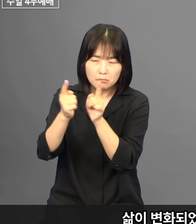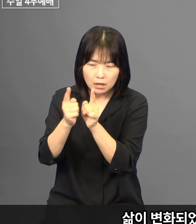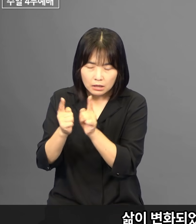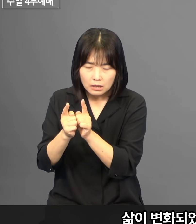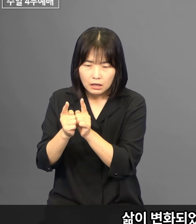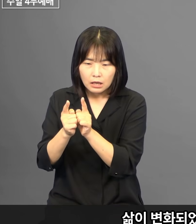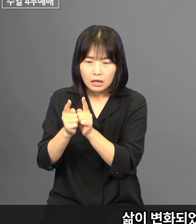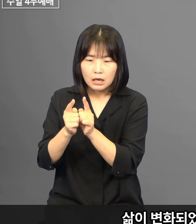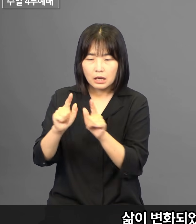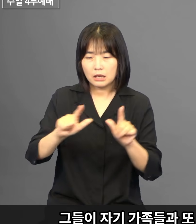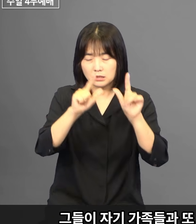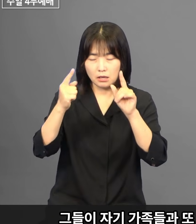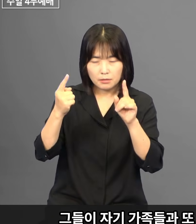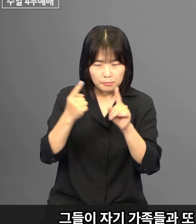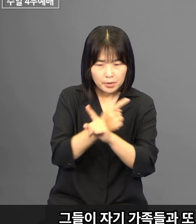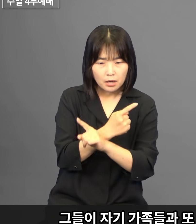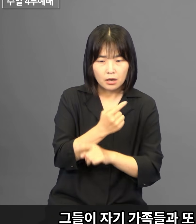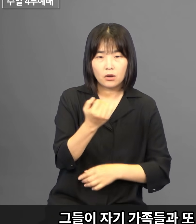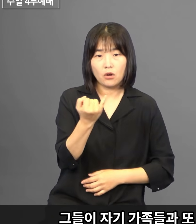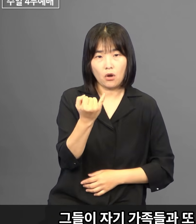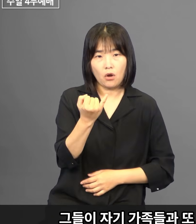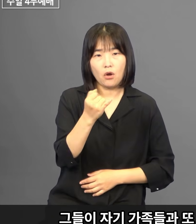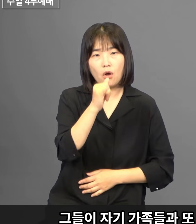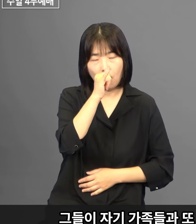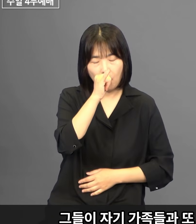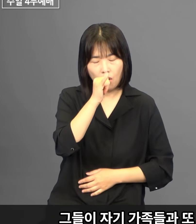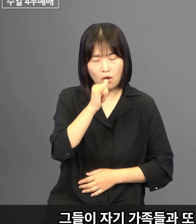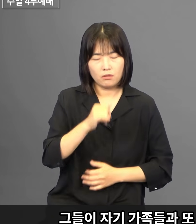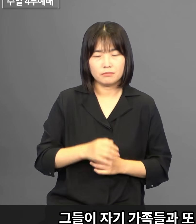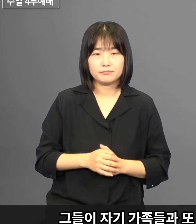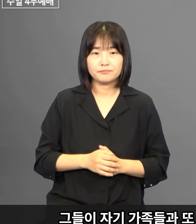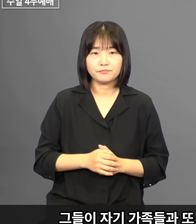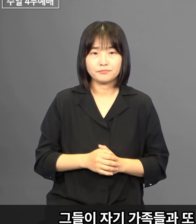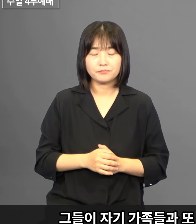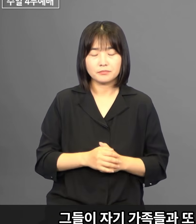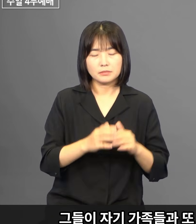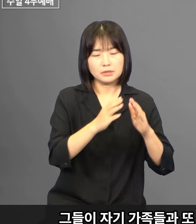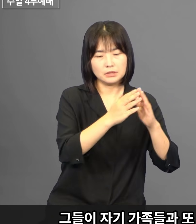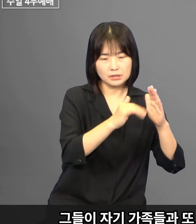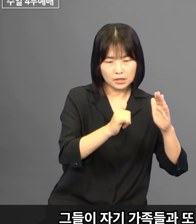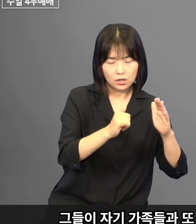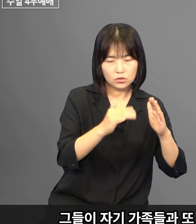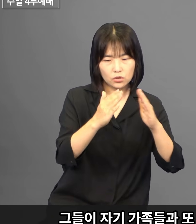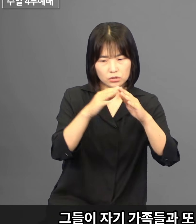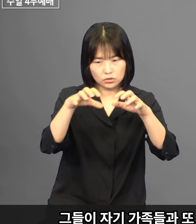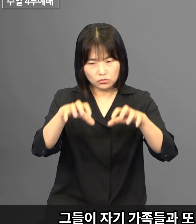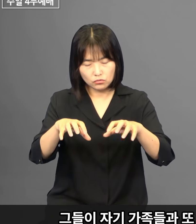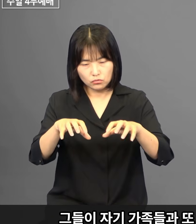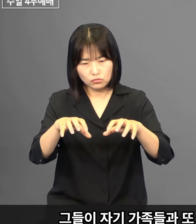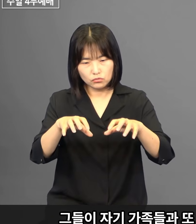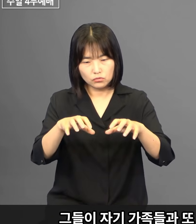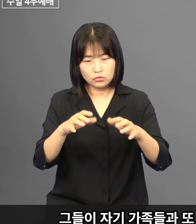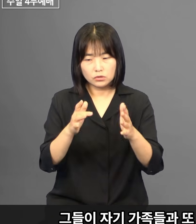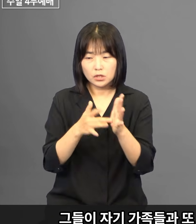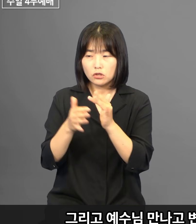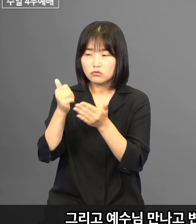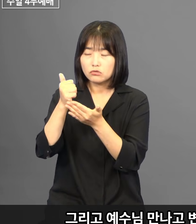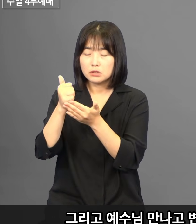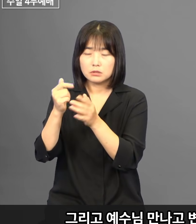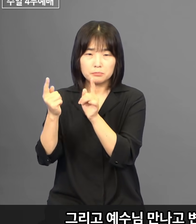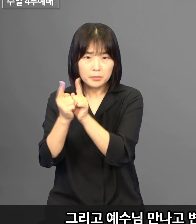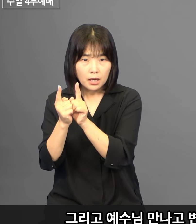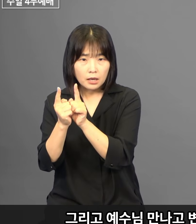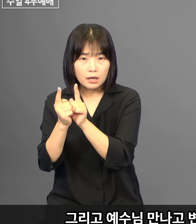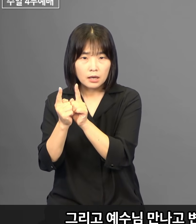여인들이 있잖아요. 그들이 자기 가족들과 또 이웃들에게 예수님을 만났던 것과